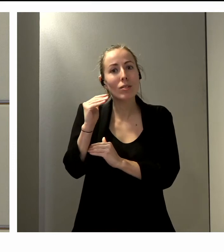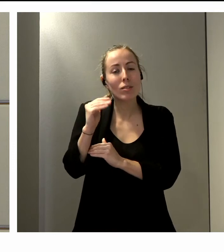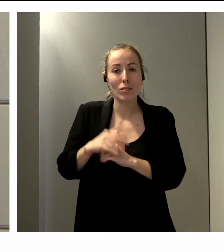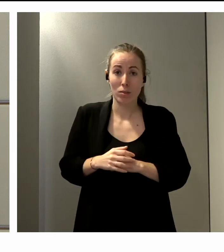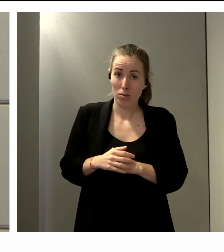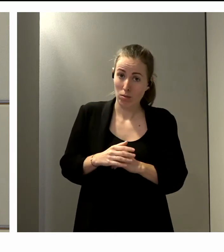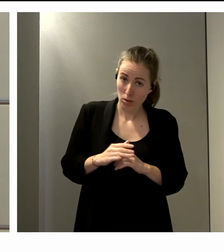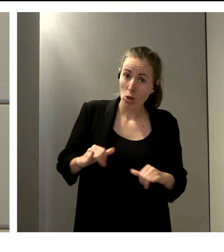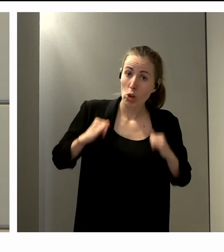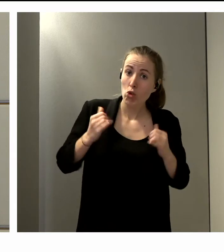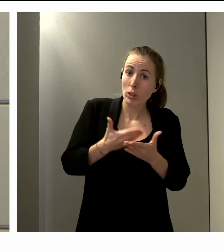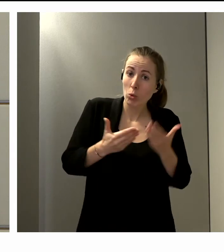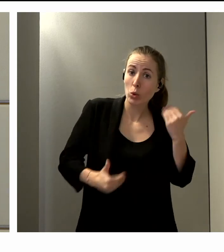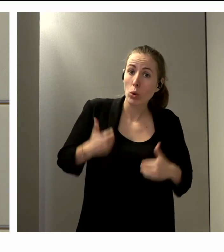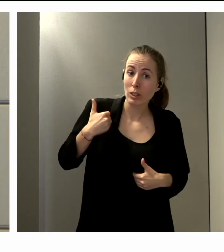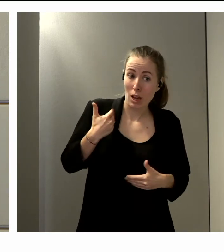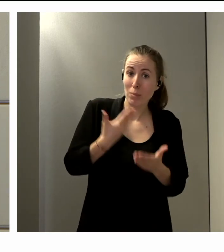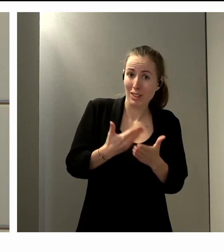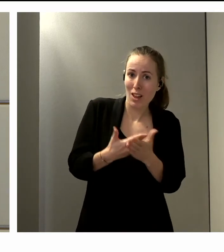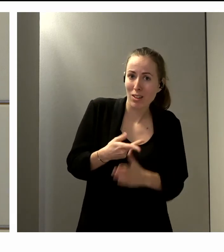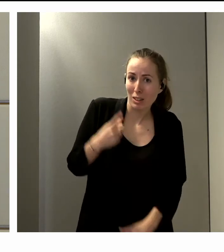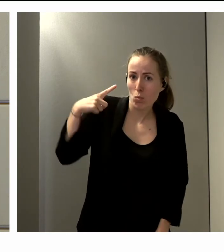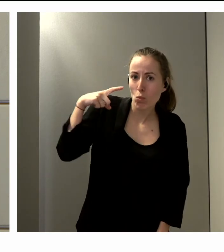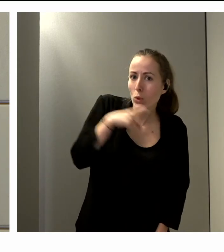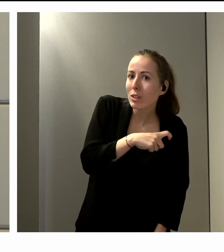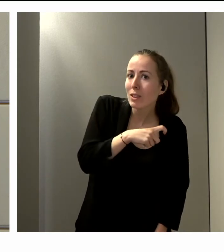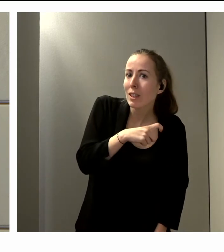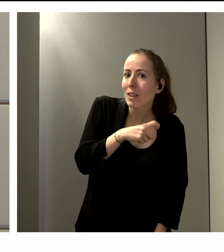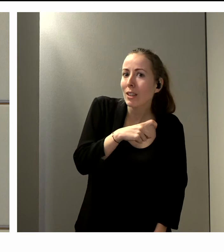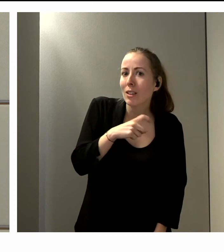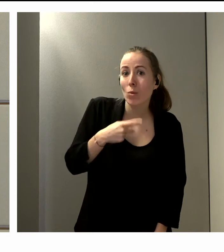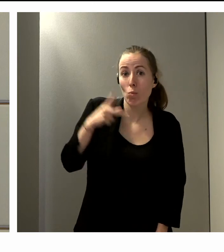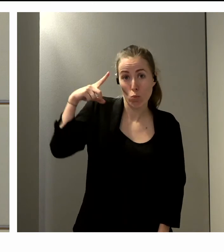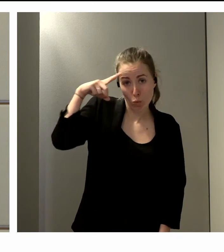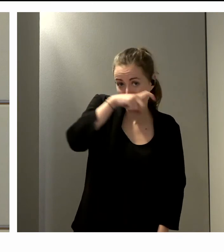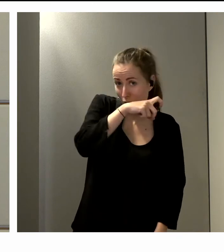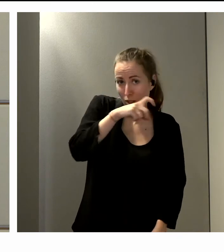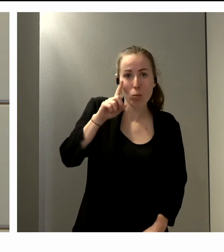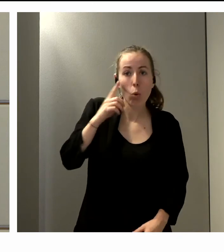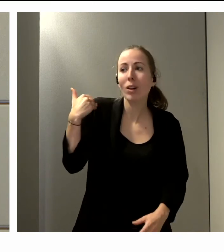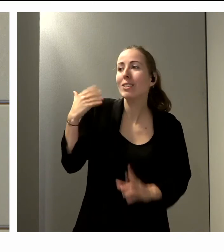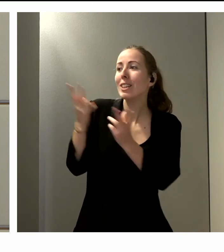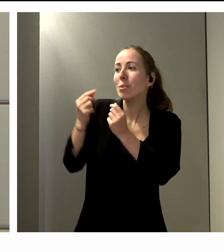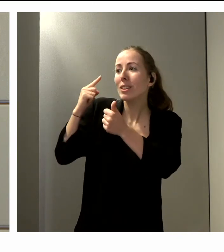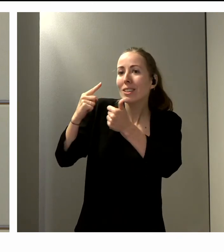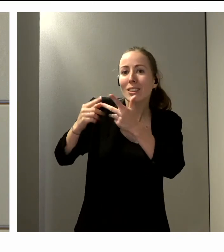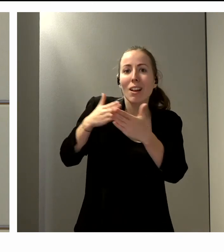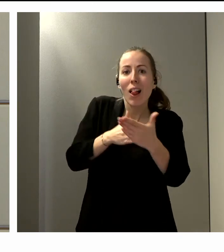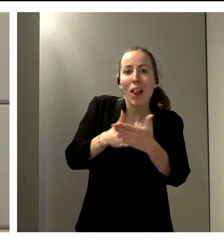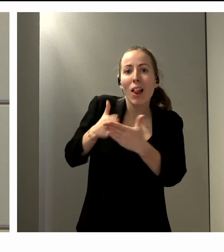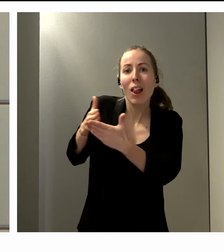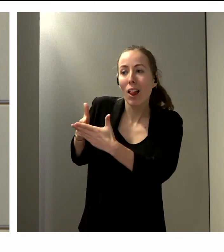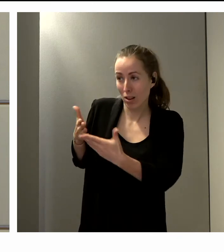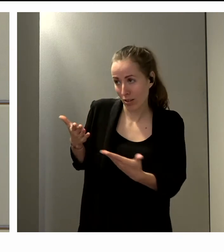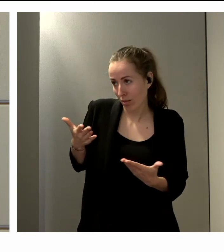Pour les jeunes en situation de handicap, c'est parfois plus difficile au vu des difficultés affrontées précédemment qui ont été largement